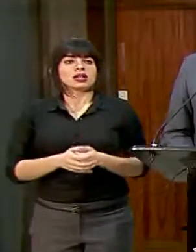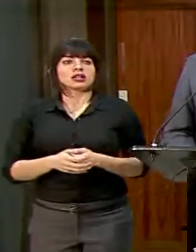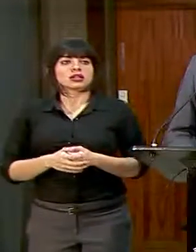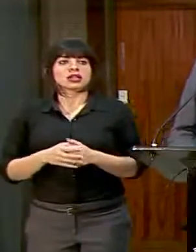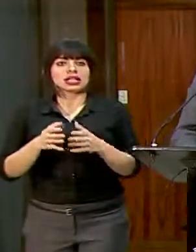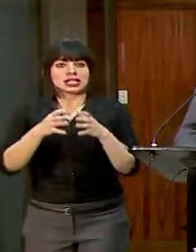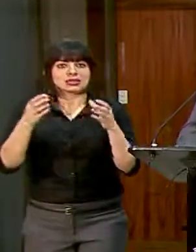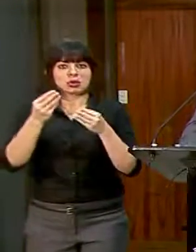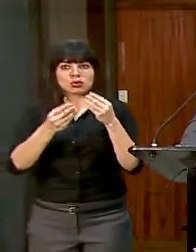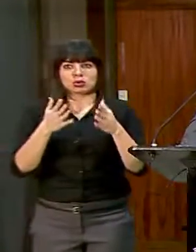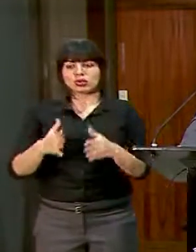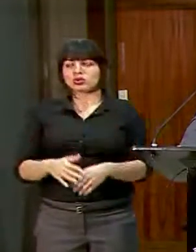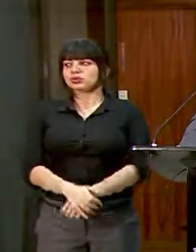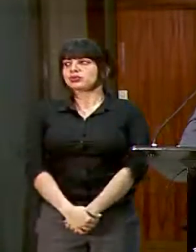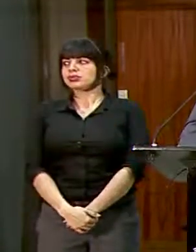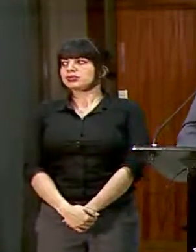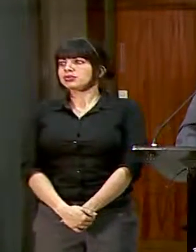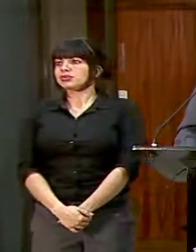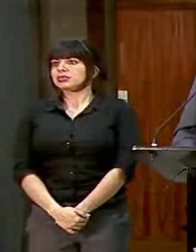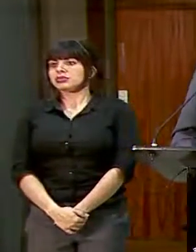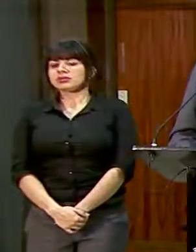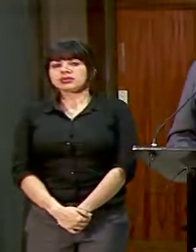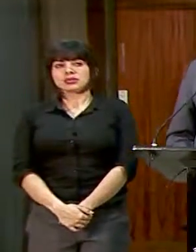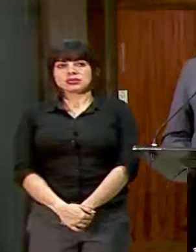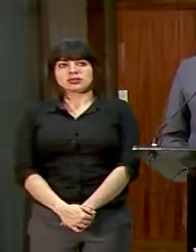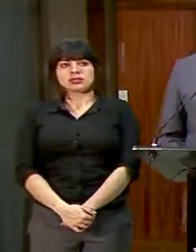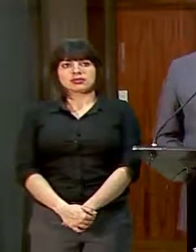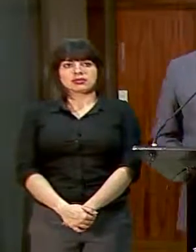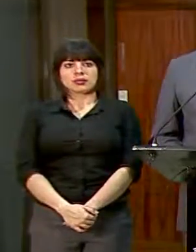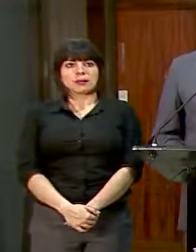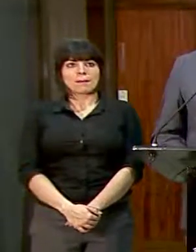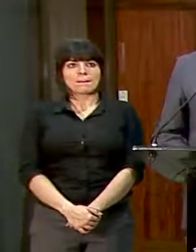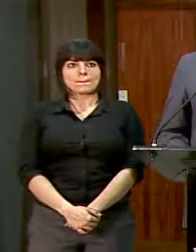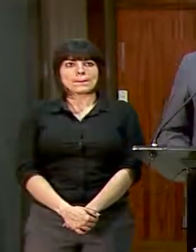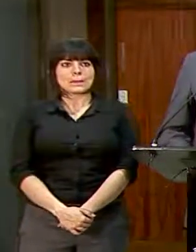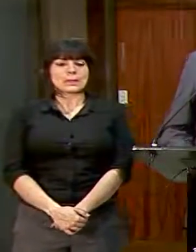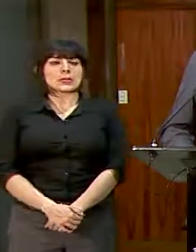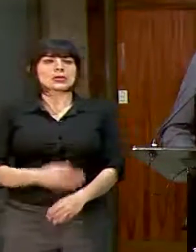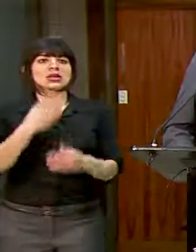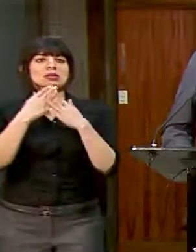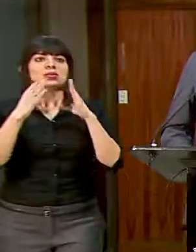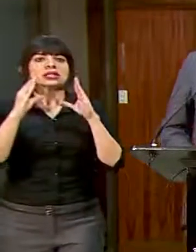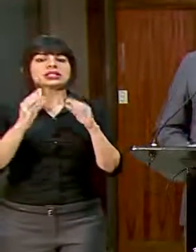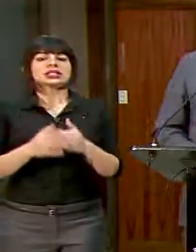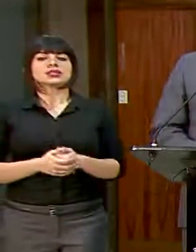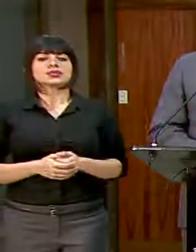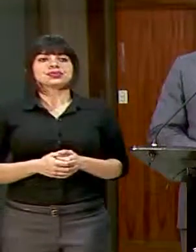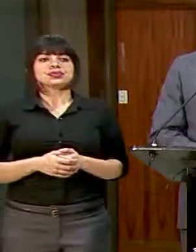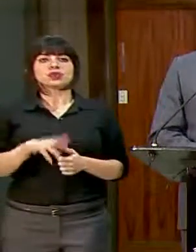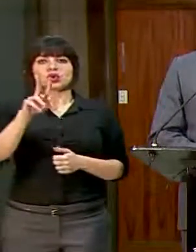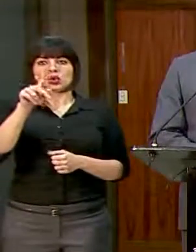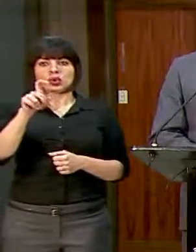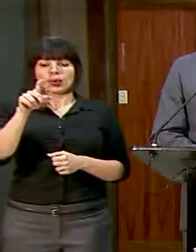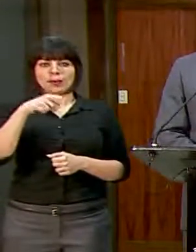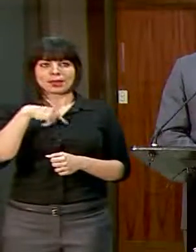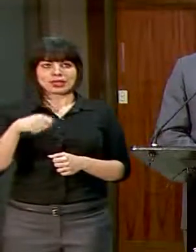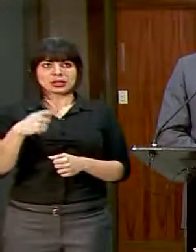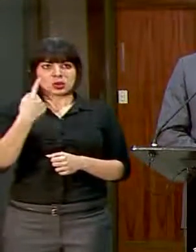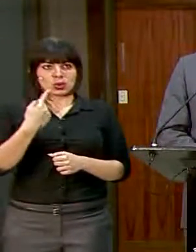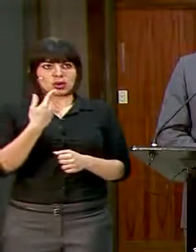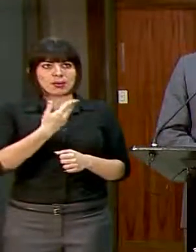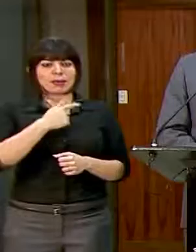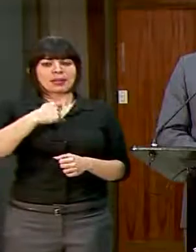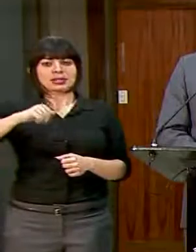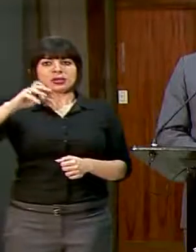de crecimiento productivo. Carlos Mora, por los medios digitales. Buenas tardes. Dos consultas para el presidente y otra para